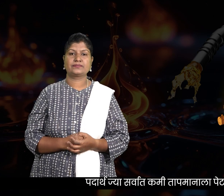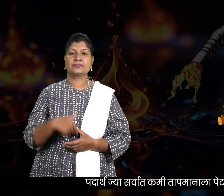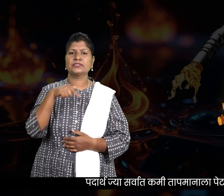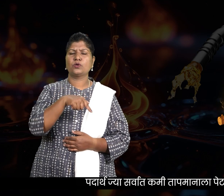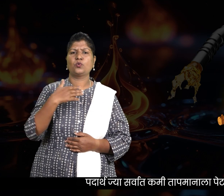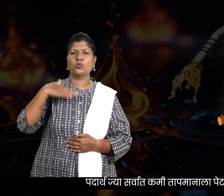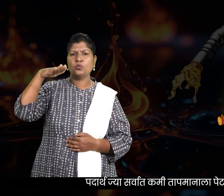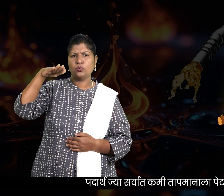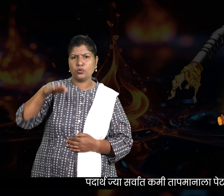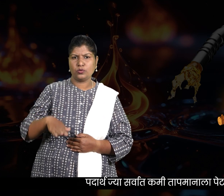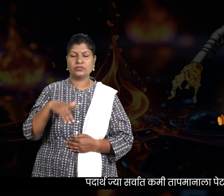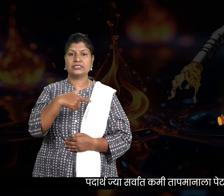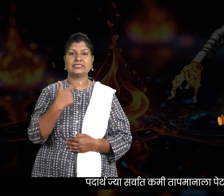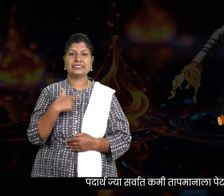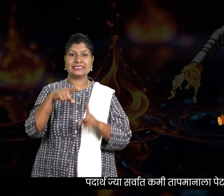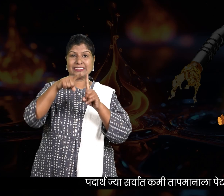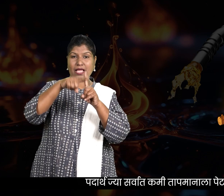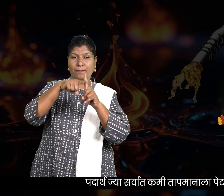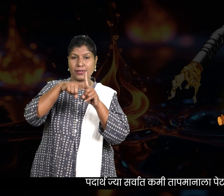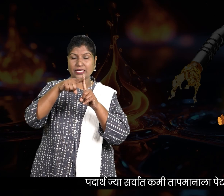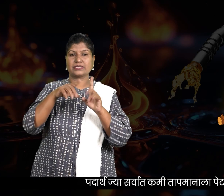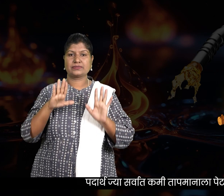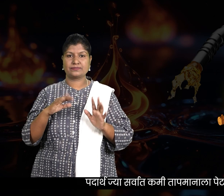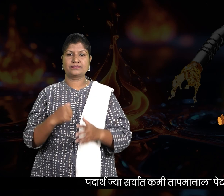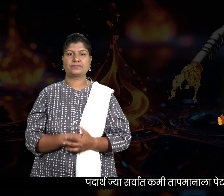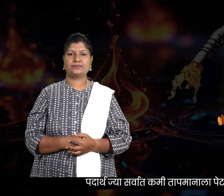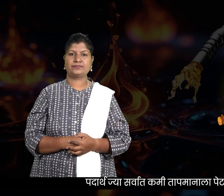पदार्थ ज्या सर्वात कमी तापमानाला पेट घेतो